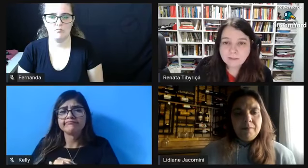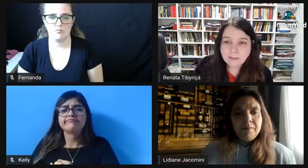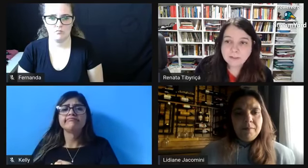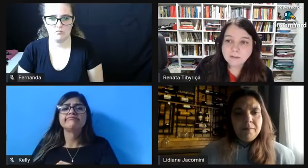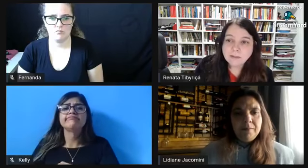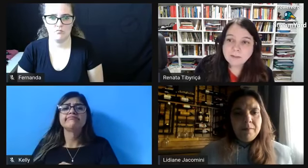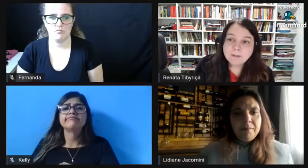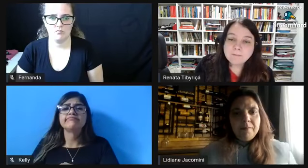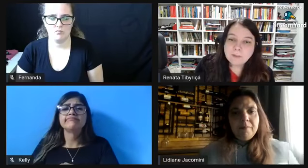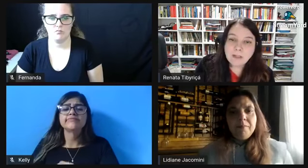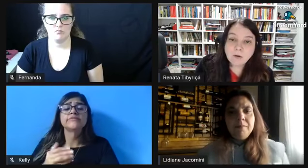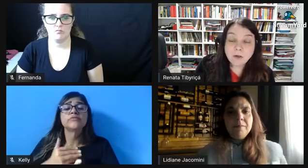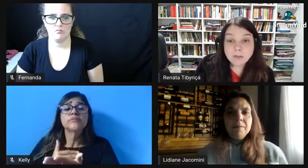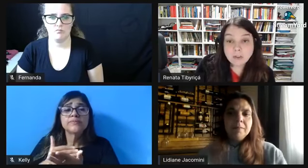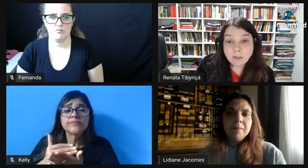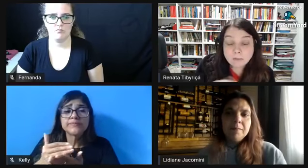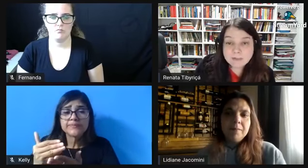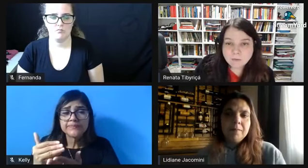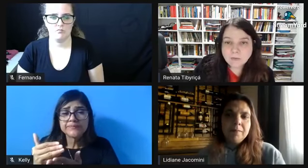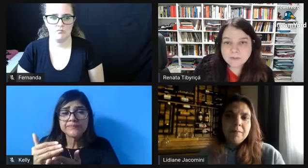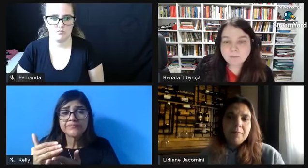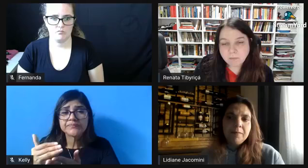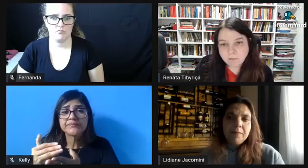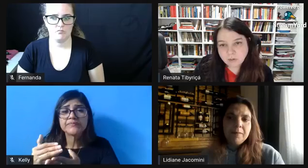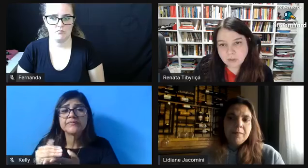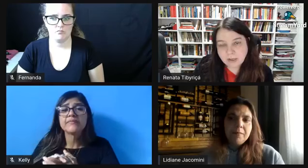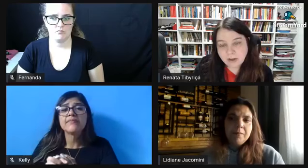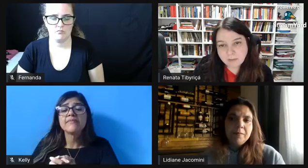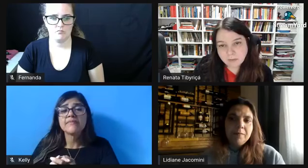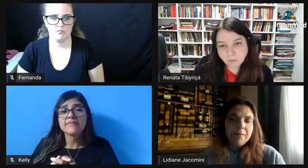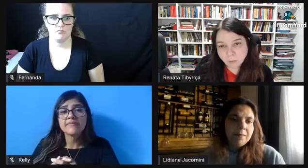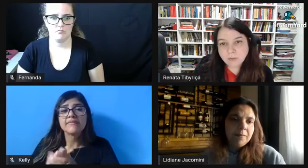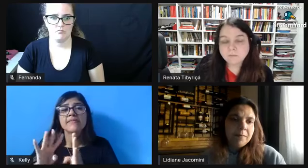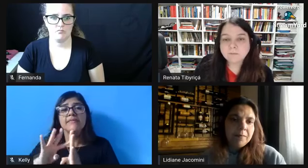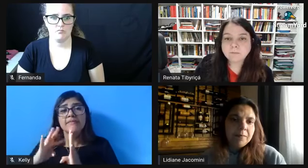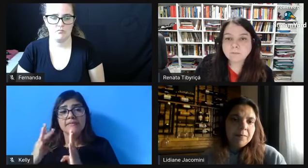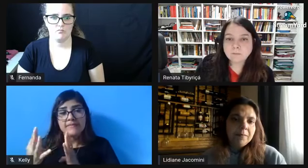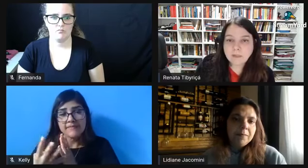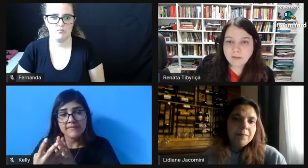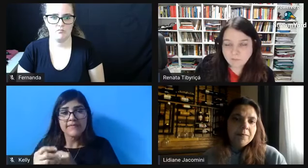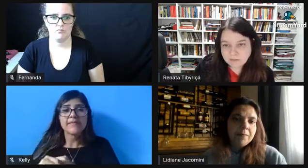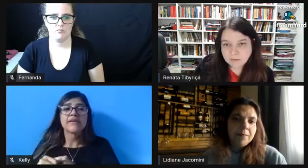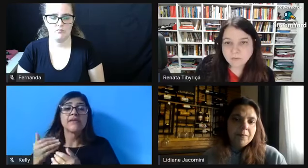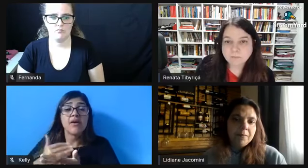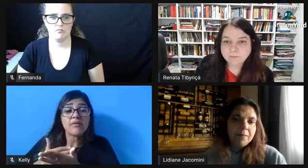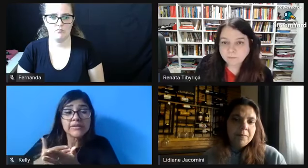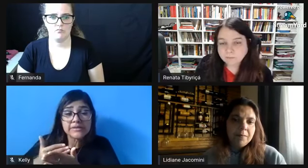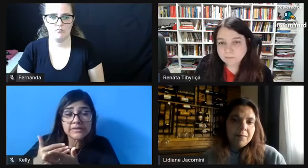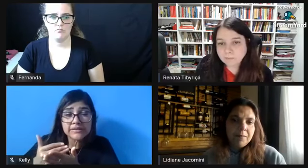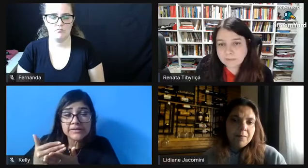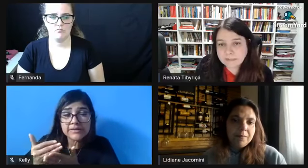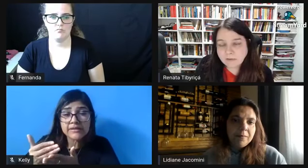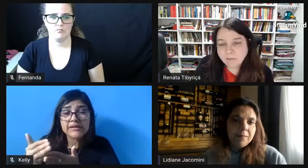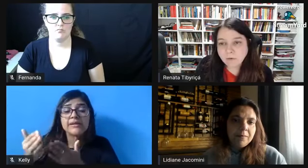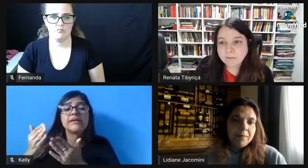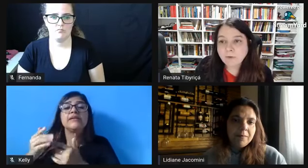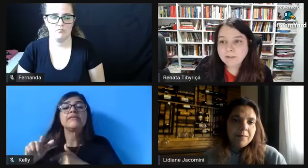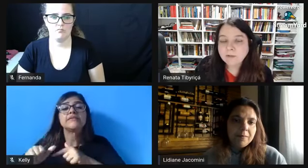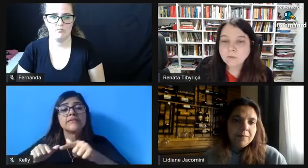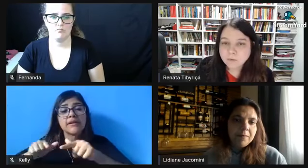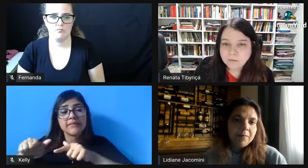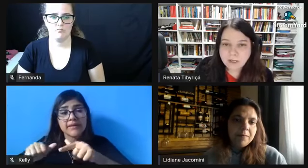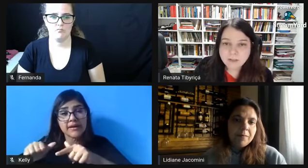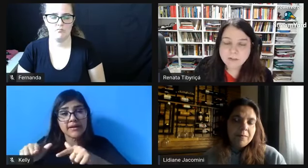da quarentena, e agora a gente está começando com esse momento de reabertura, e aí fazendo dessa forma.